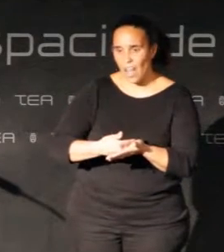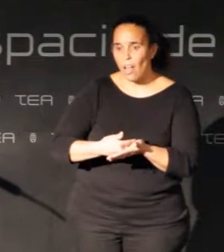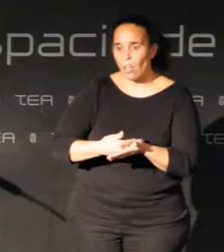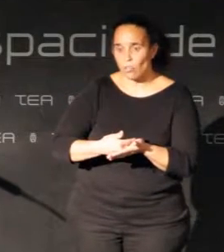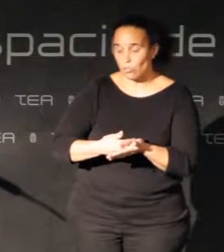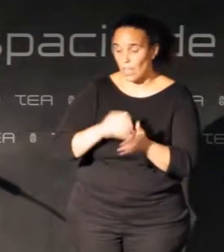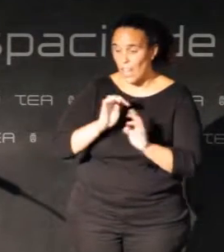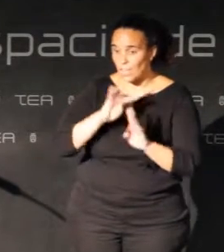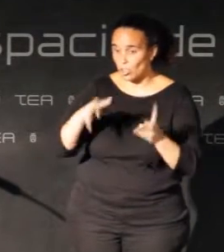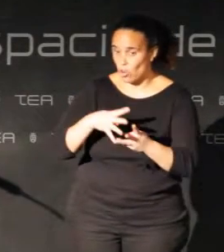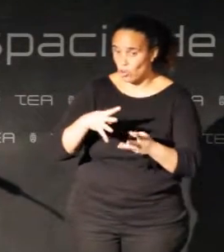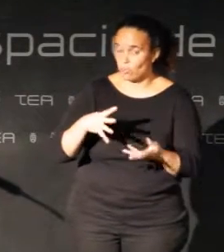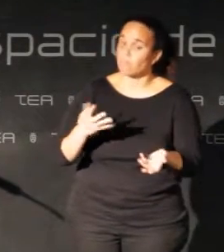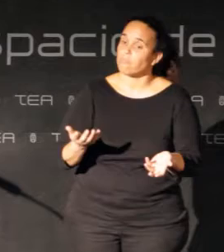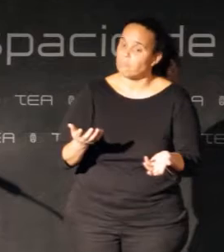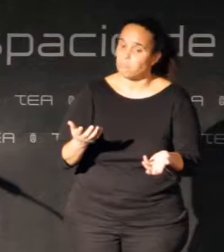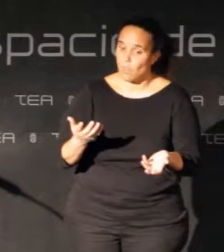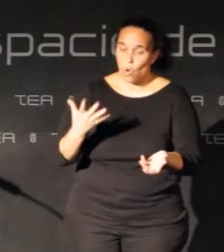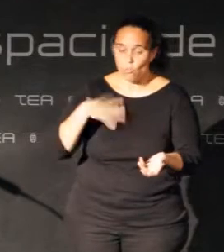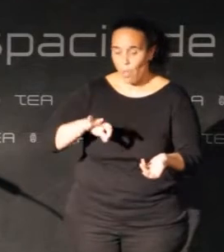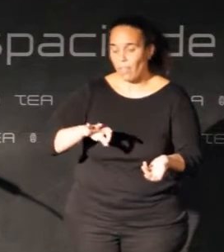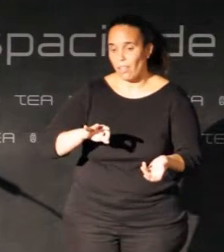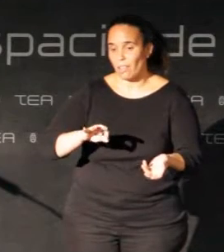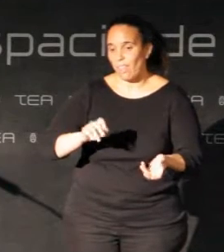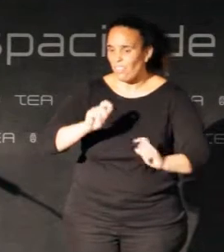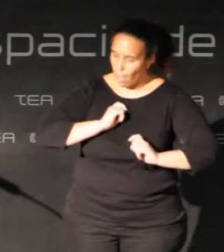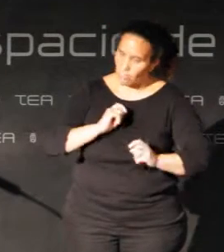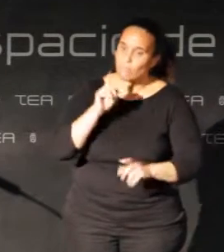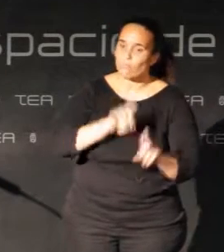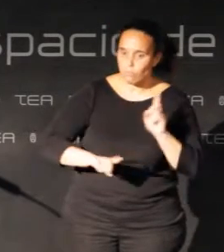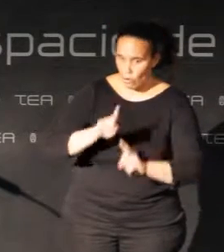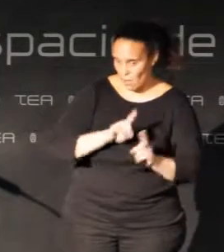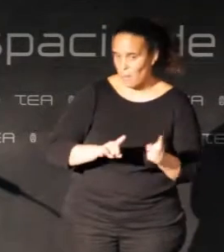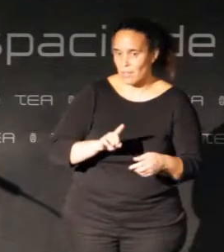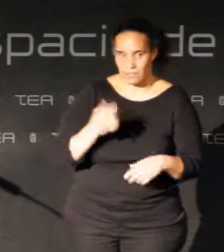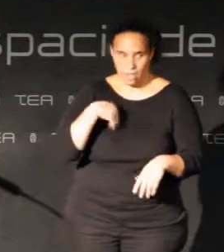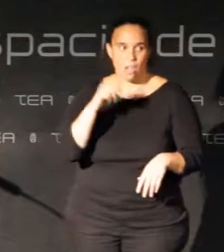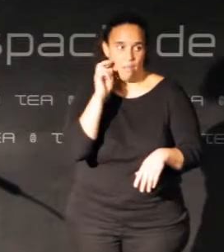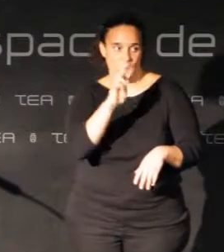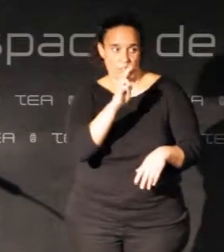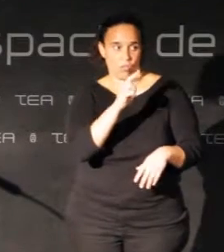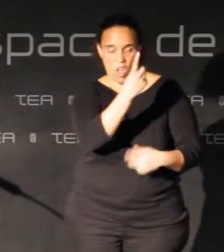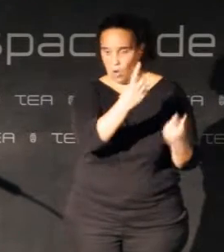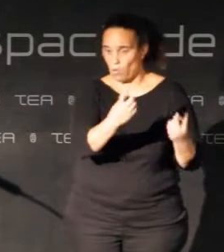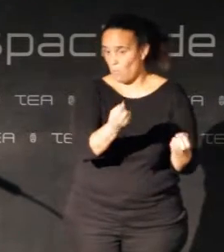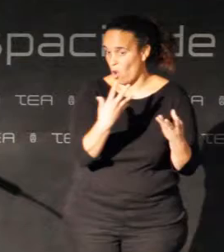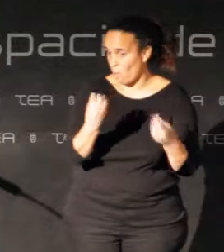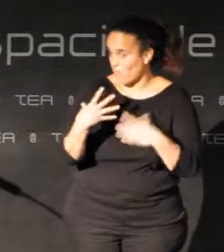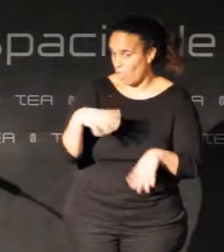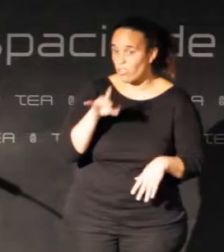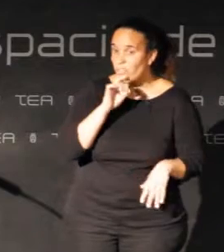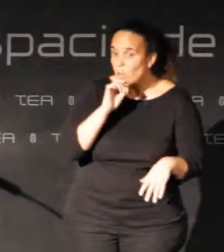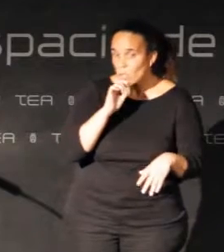los certificados electrónicos puede, llegado el caso, también suponer un problema. Aquí se han puesto de manifiesto algunas dificultades que han tenido